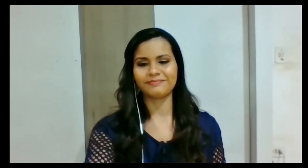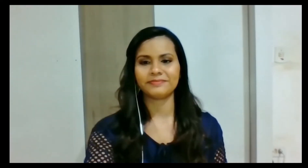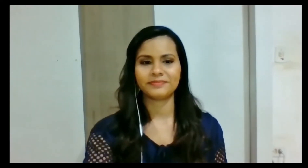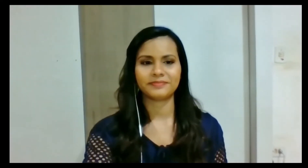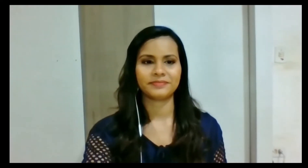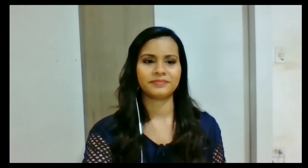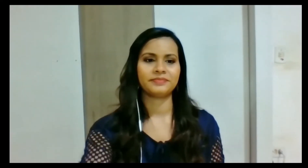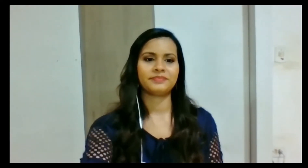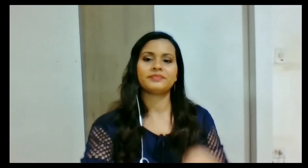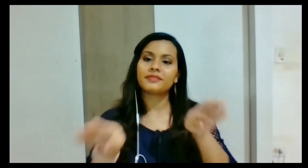obrigada.